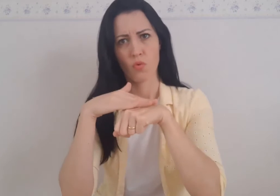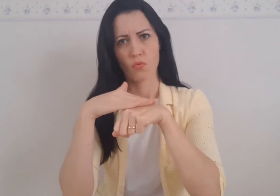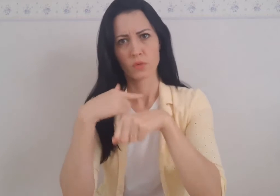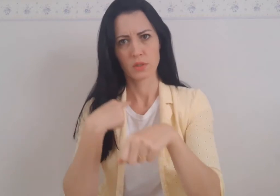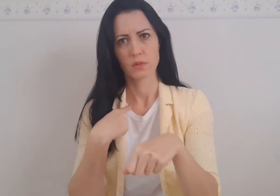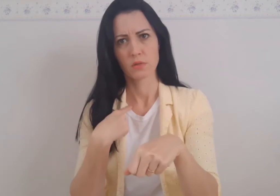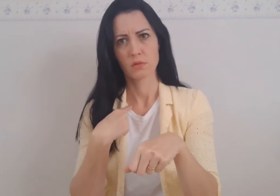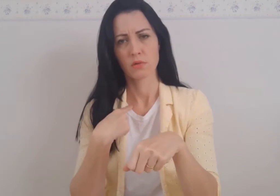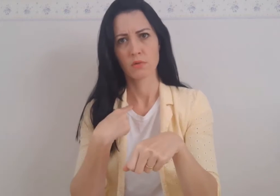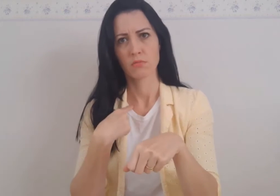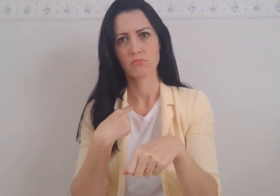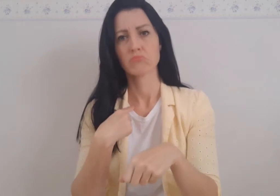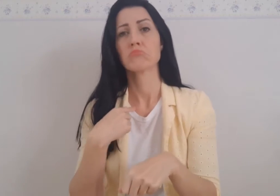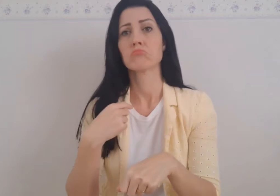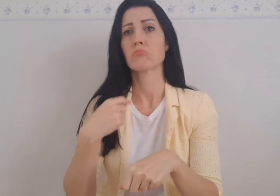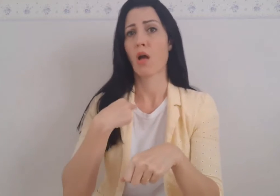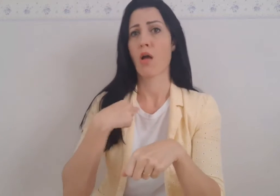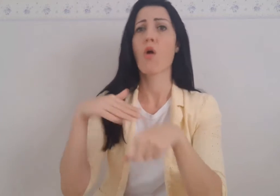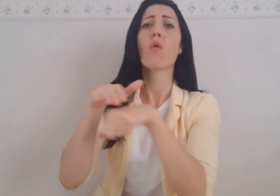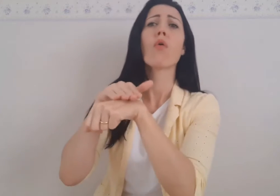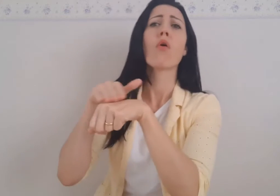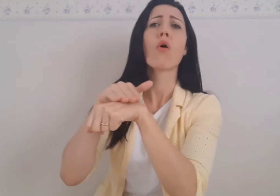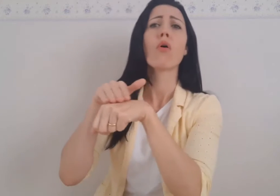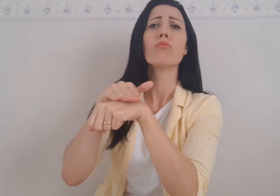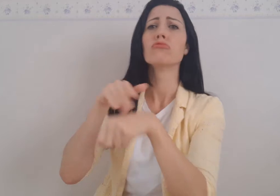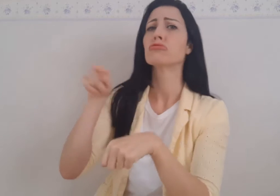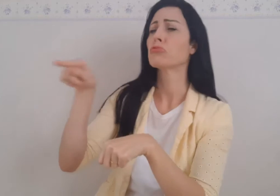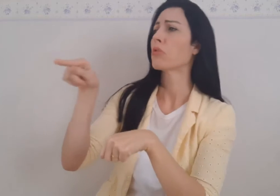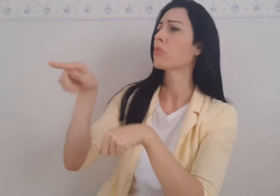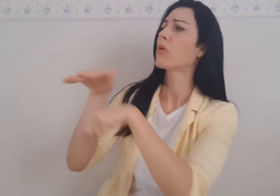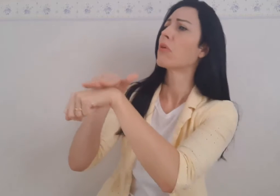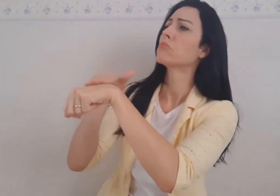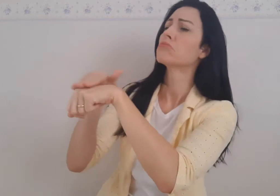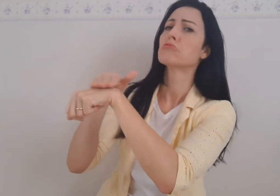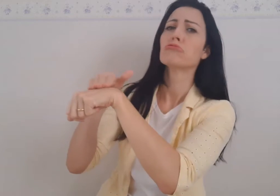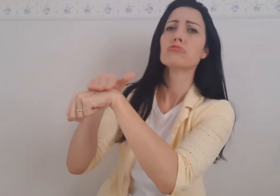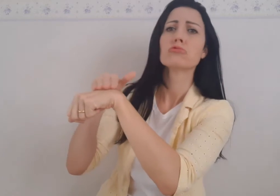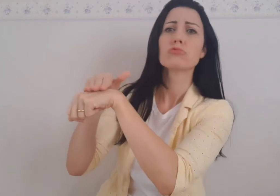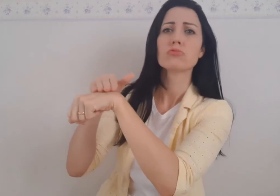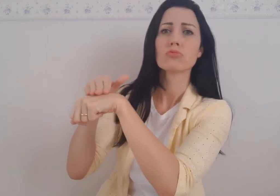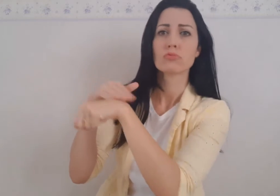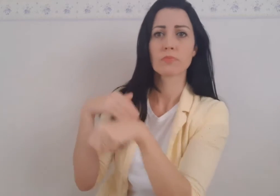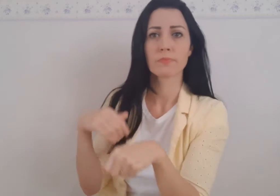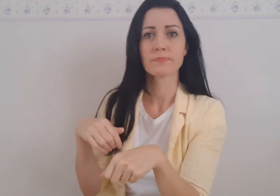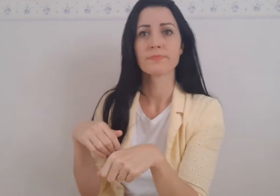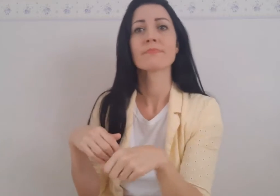Você conversa comigo? Eu converso com ele. Conversar.